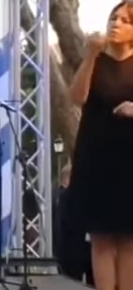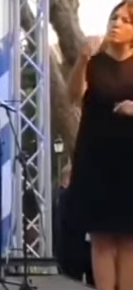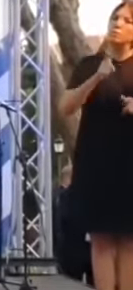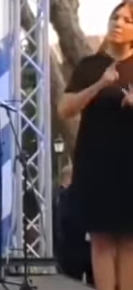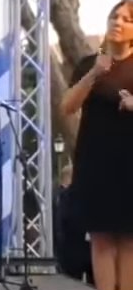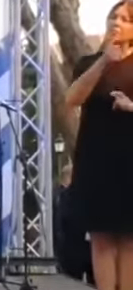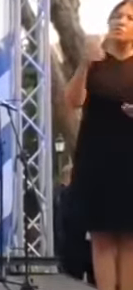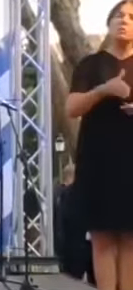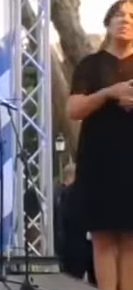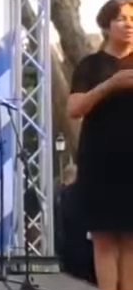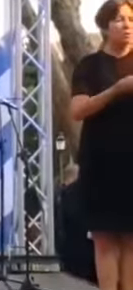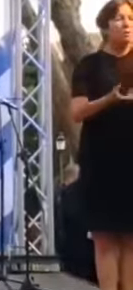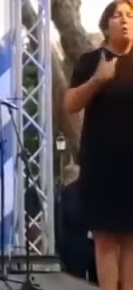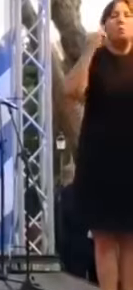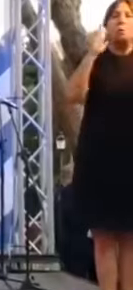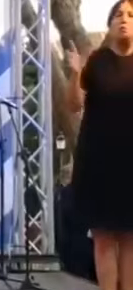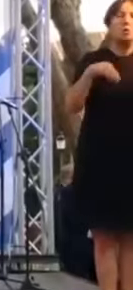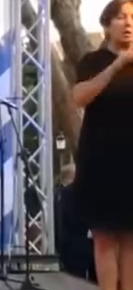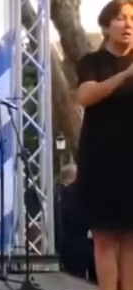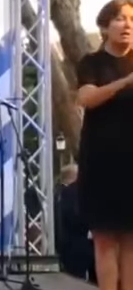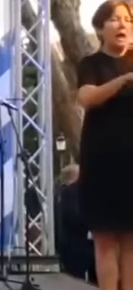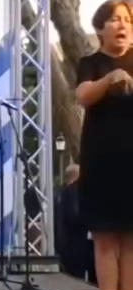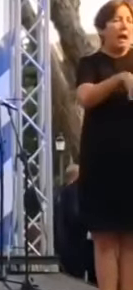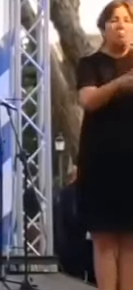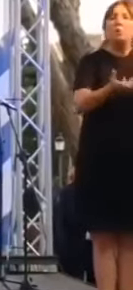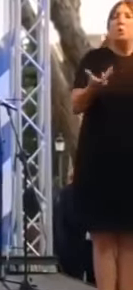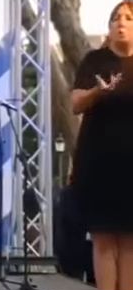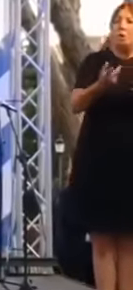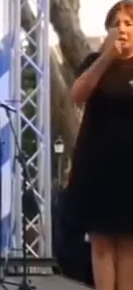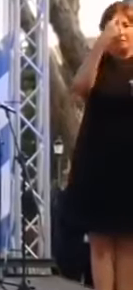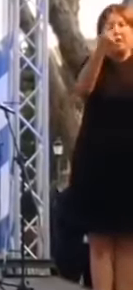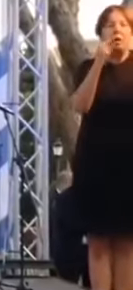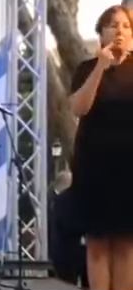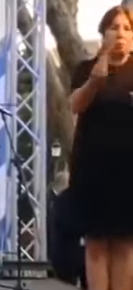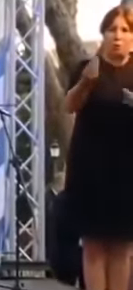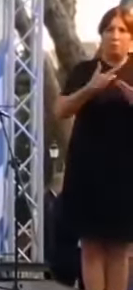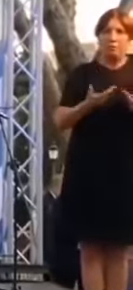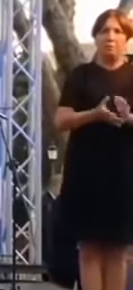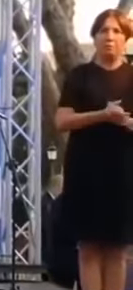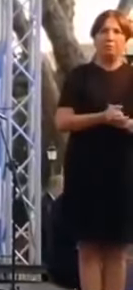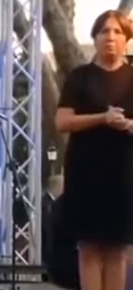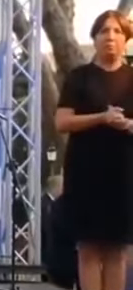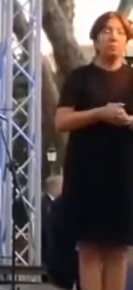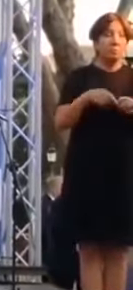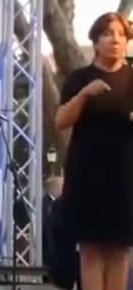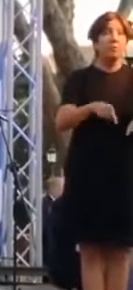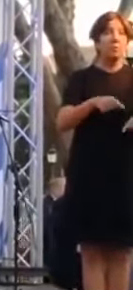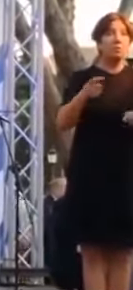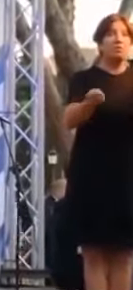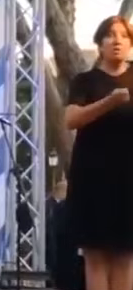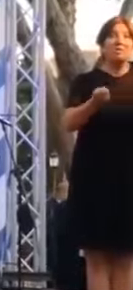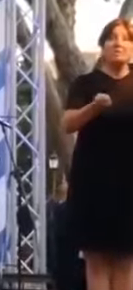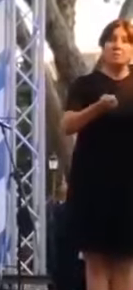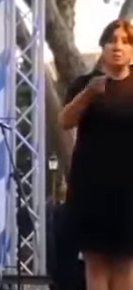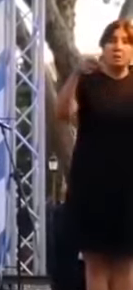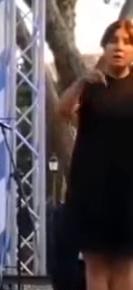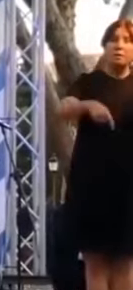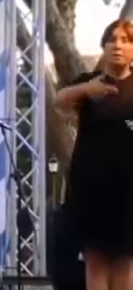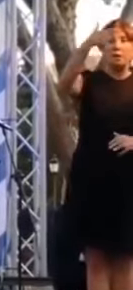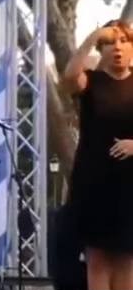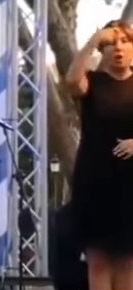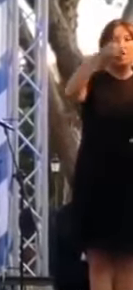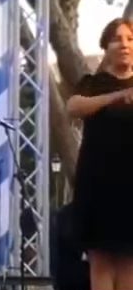me li dà 100.000 euro? Dice: che ci deve fare? Non lo so, ma mo chiedo a qualche amico, magari una buona idea mi viene. Questo è come si stanno gestendo le cose